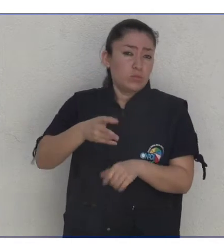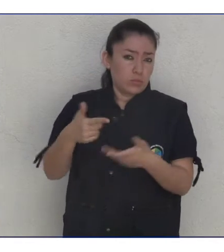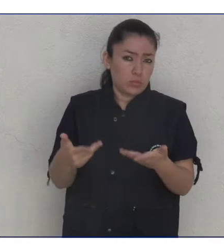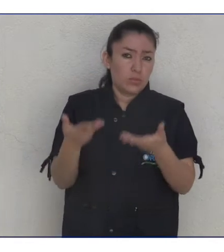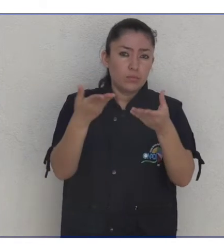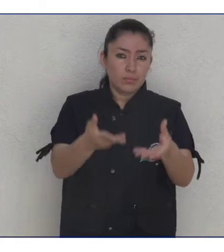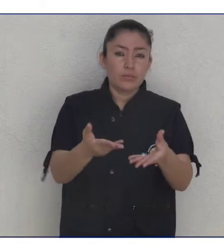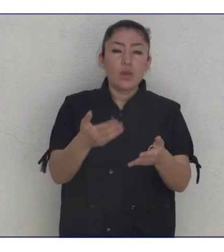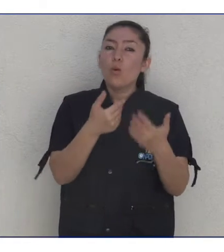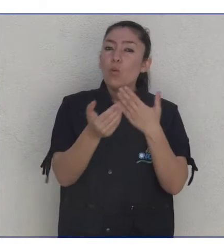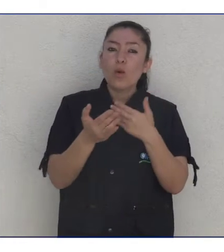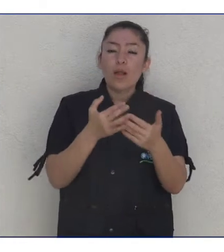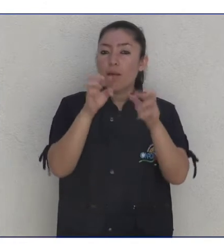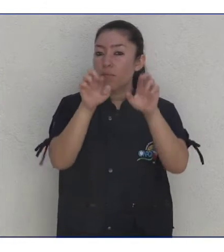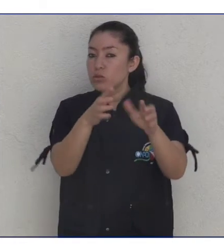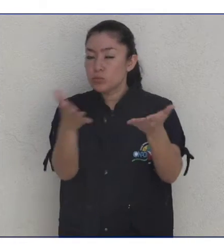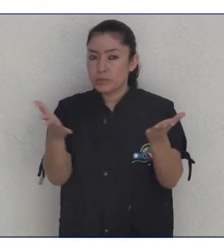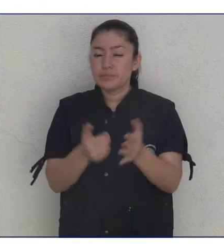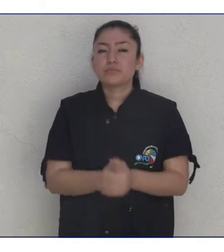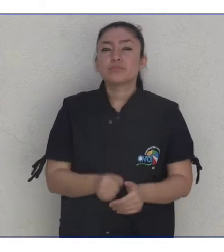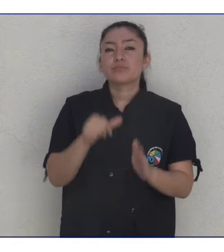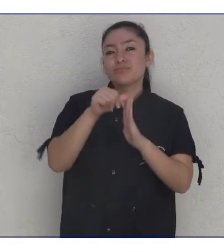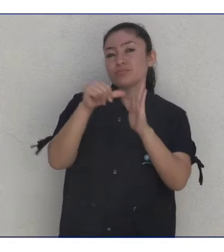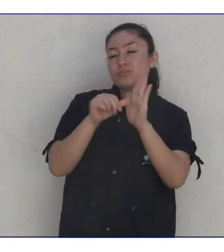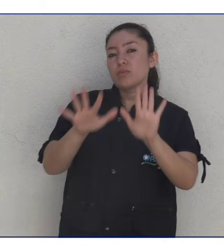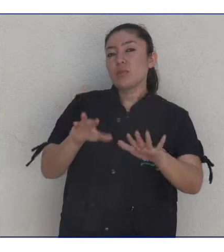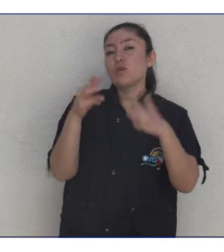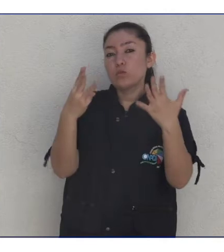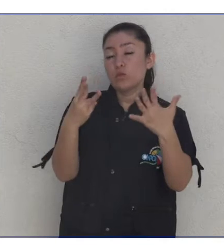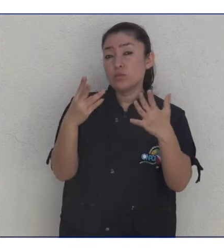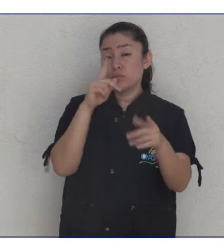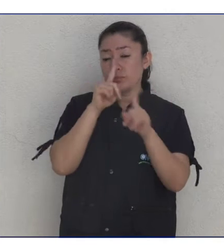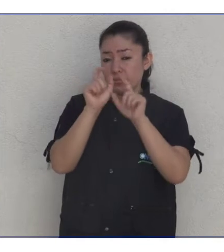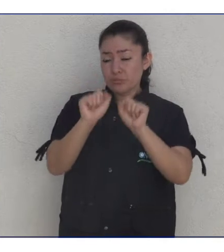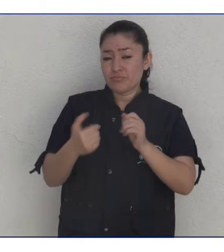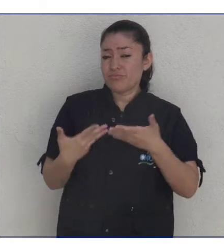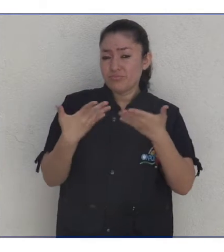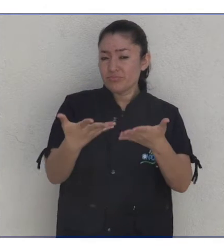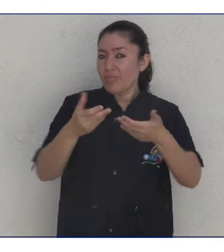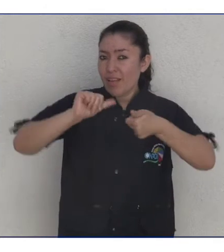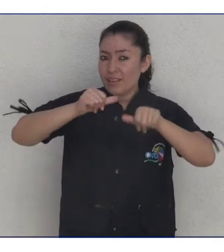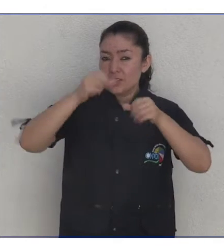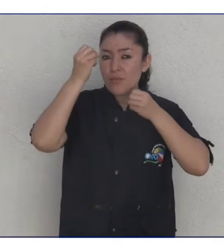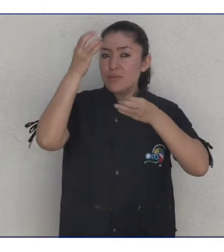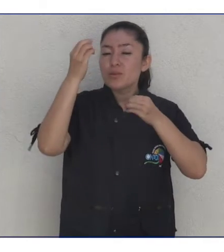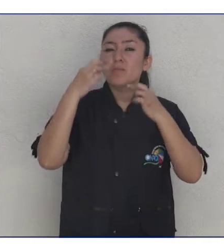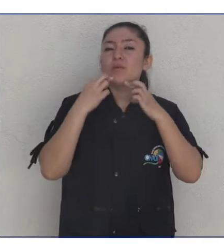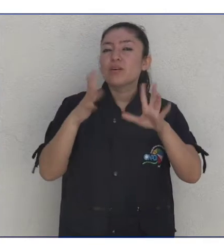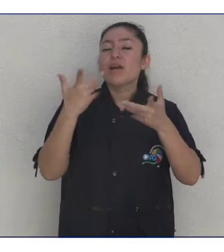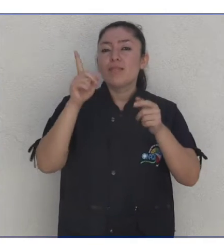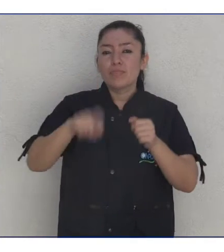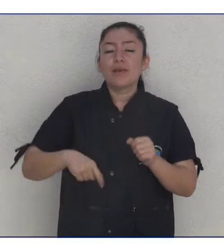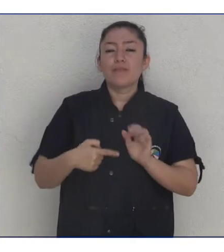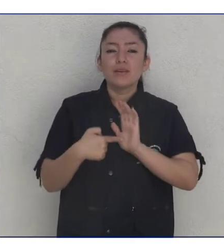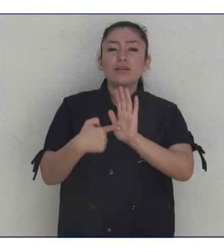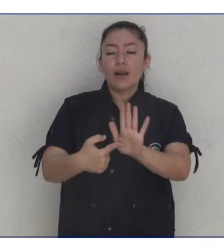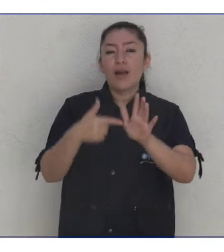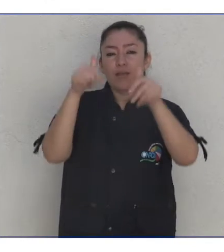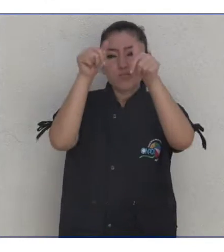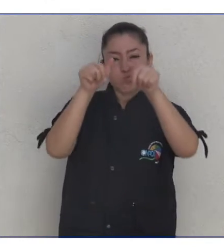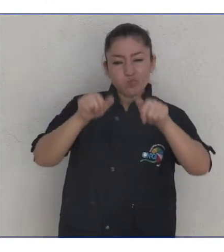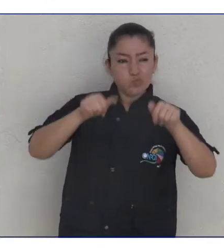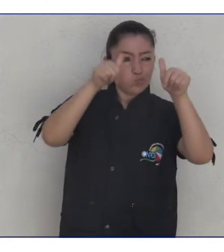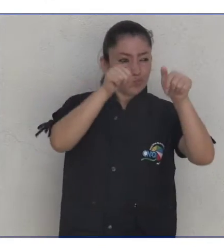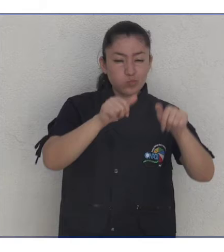por cualquier persona. Artículo 18. Gratuidad. El acceso a la información pública será gratuito para efectos de